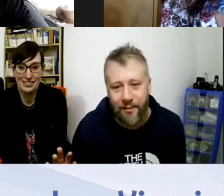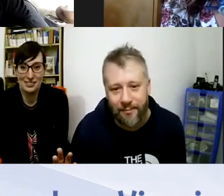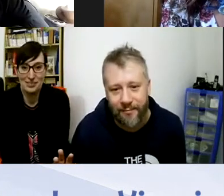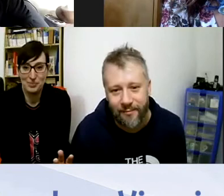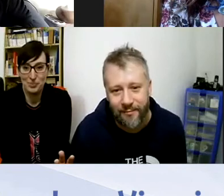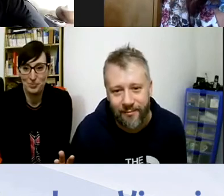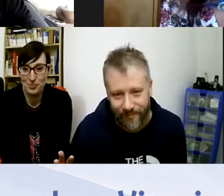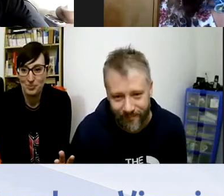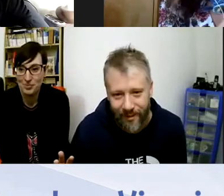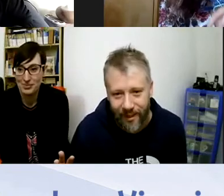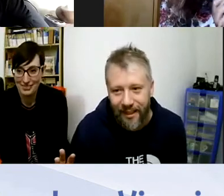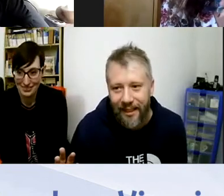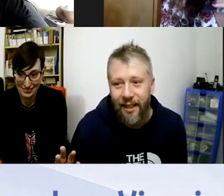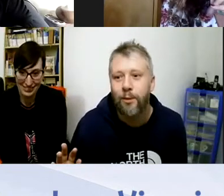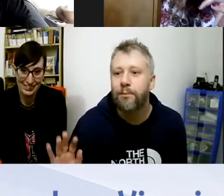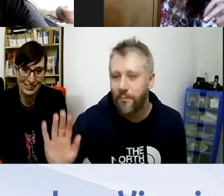Senigallia.